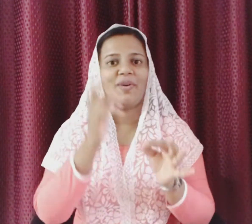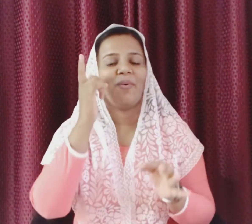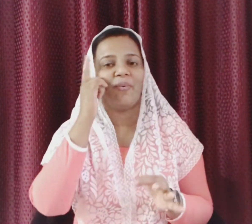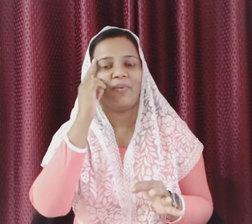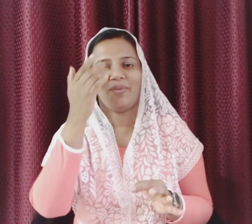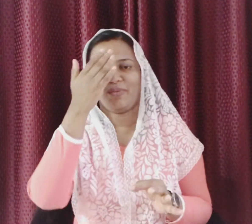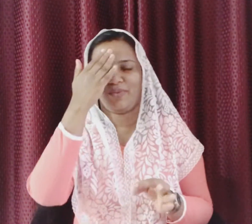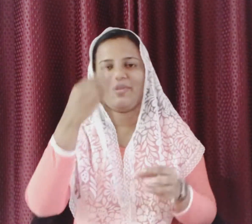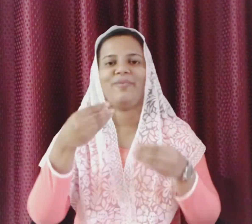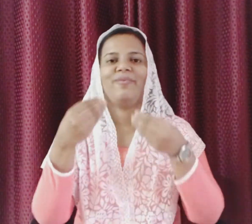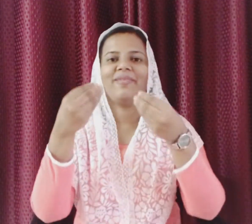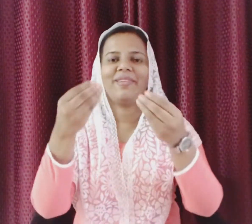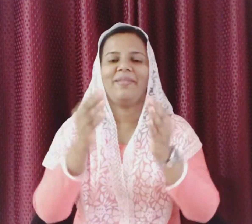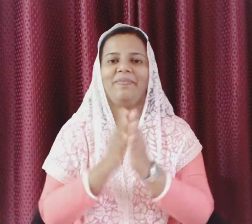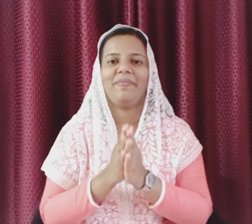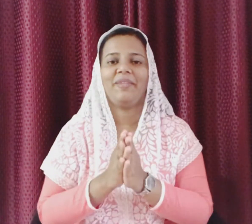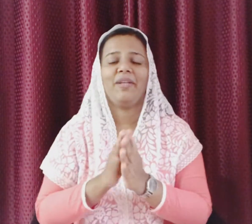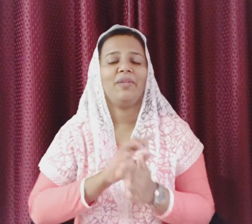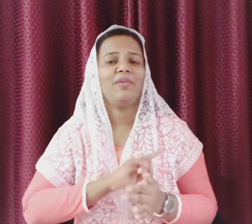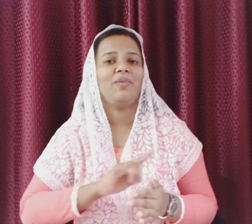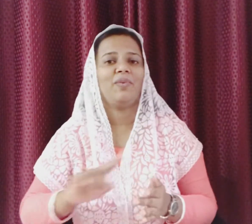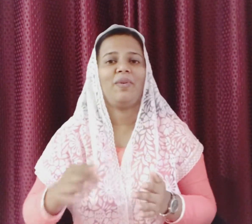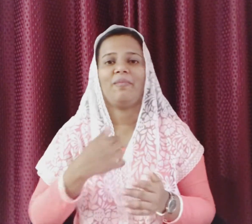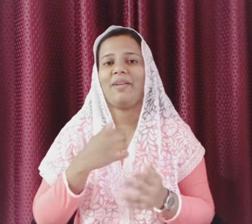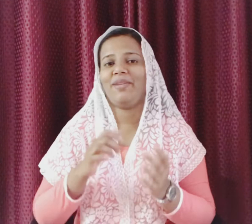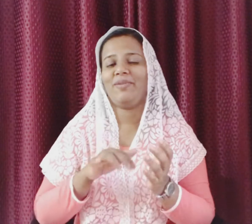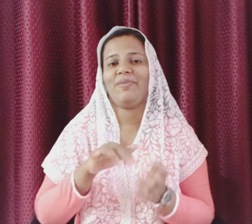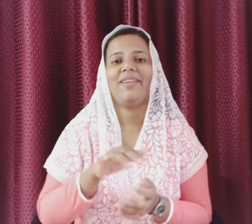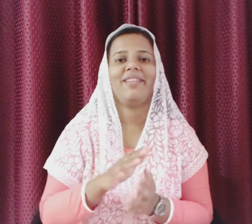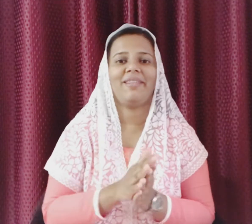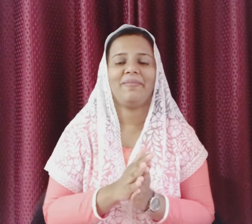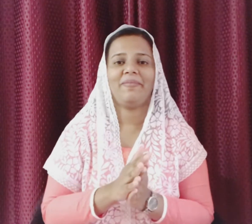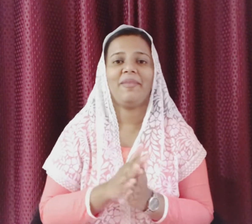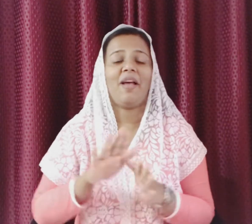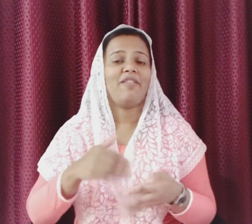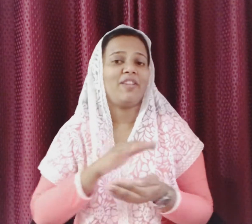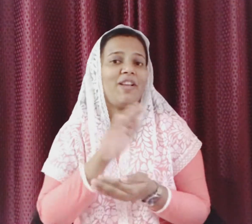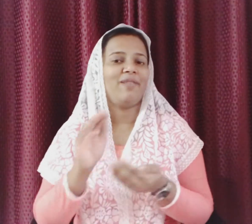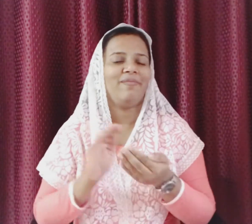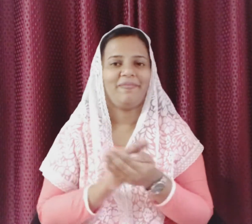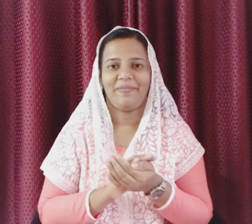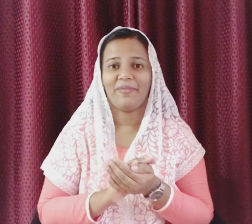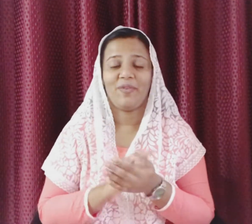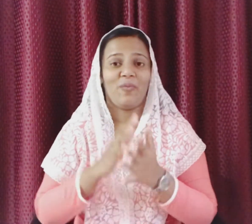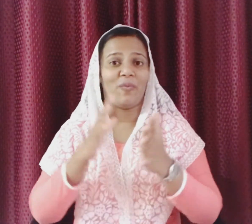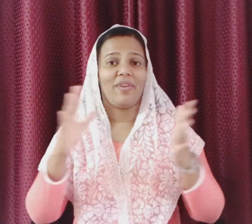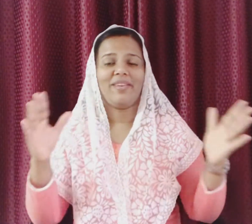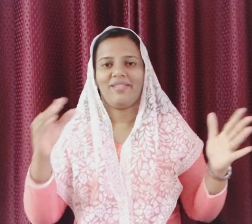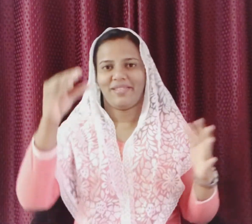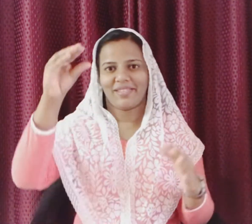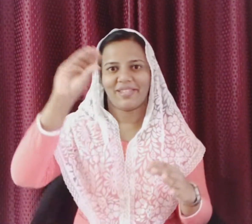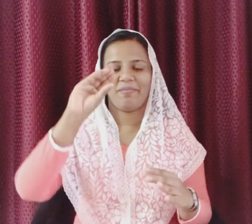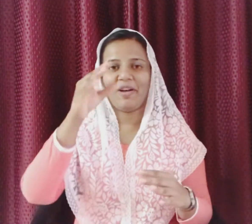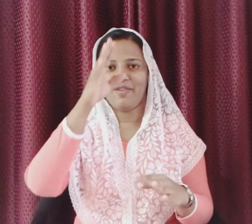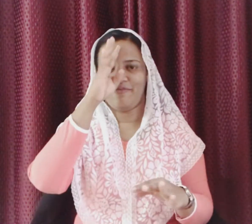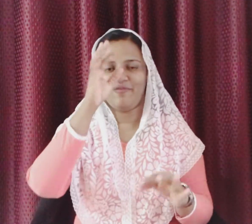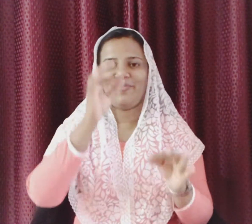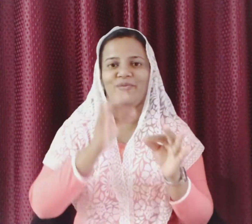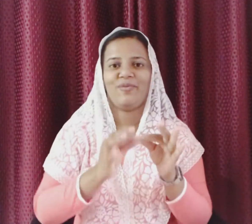ചെയ്യാം. ഇത്രത്തോളം യഹോവ നമ്മളെ നടത്തി, ഇത്രത്തോളം കർത്താവ് നമ്മളെ പുലർത്തി, ആ വലിയ കൃപകൾക്കായിട്ട്, വിശ്വസ്തതയ്ക്കായിട്ട് കർത്താവിന്